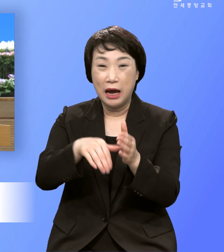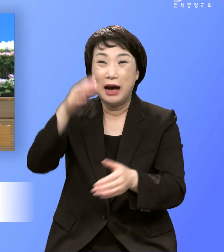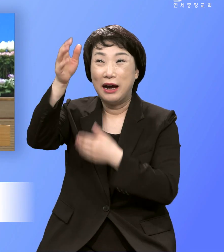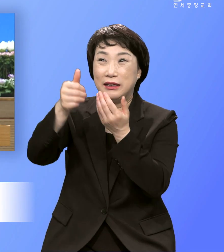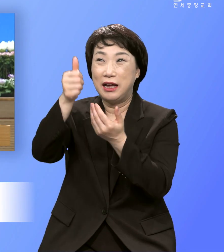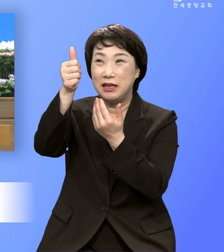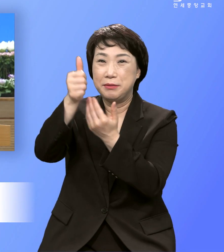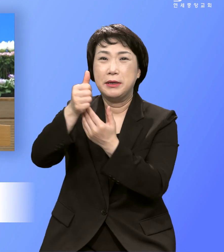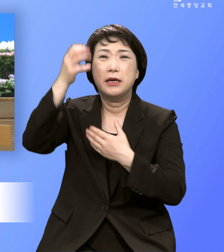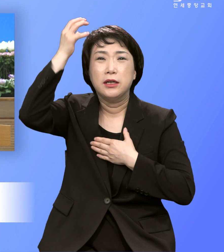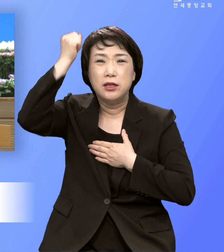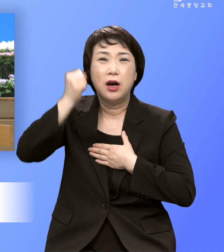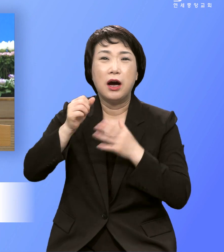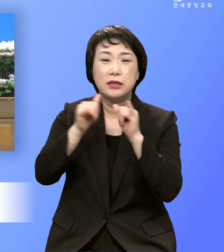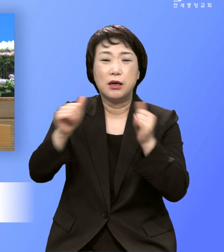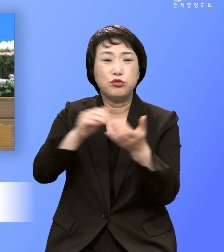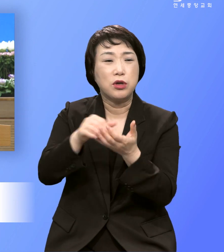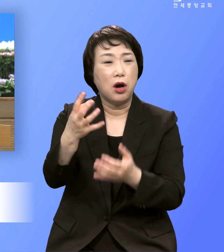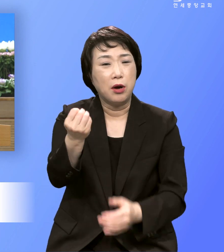하나님을 기억할까?